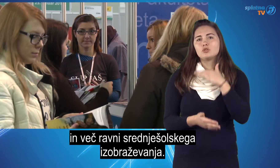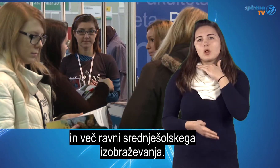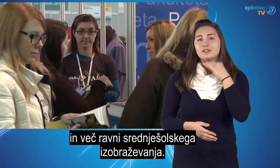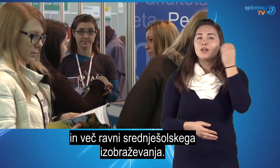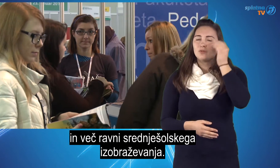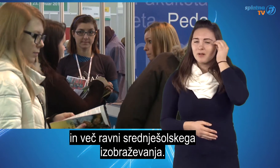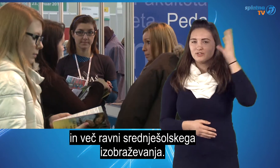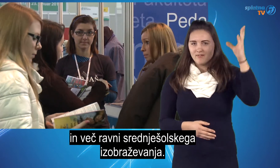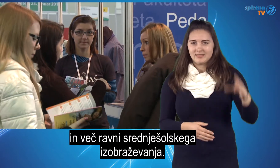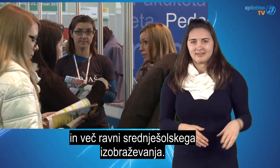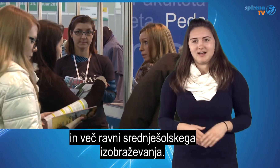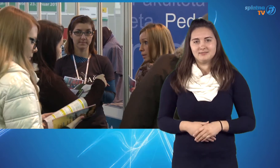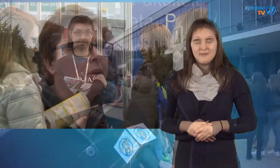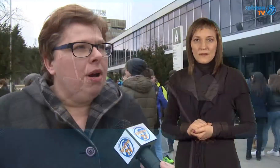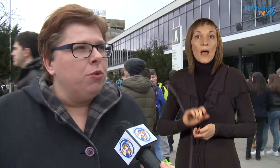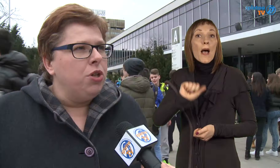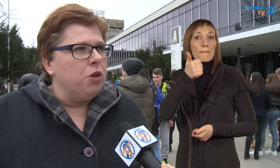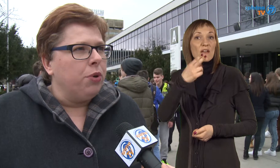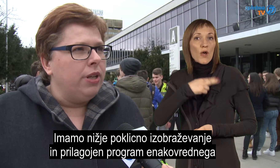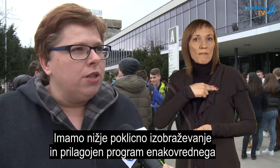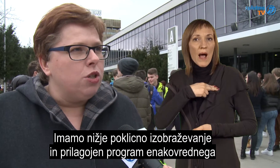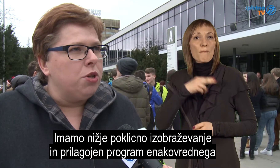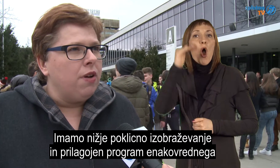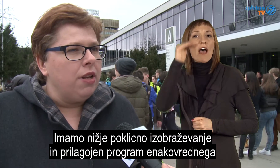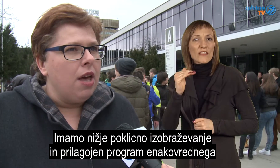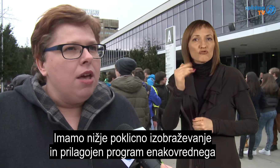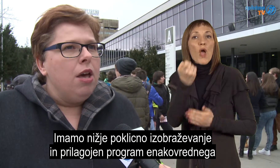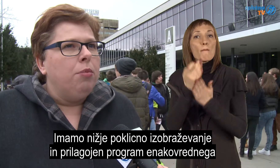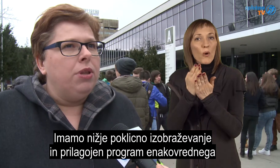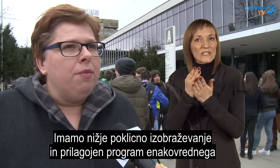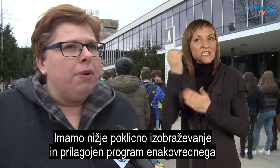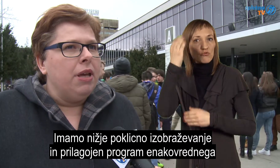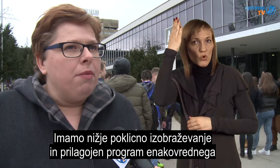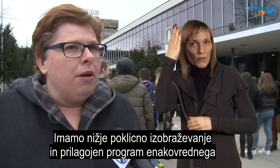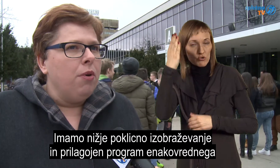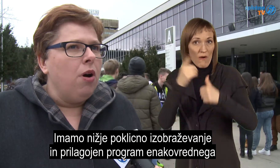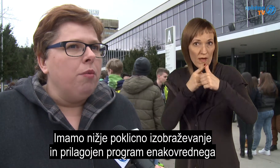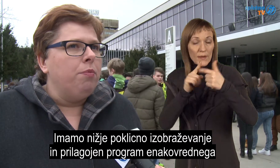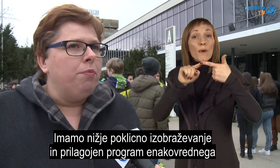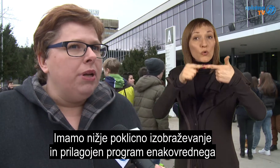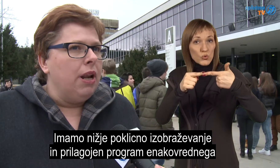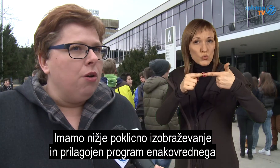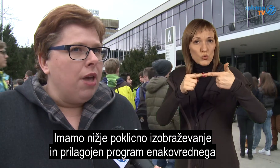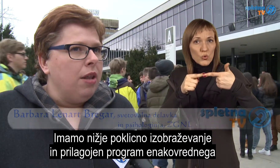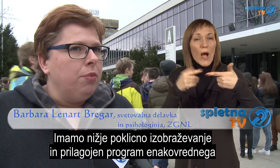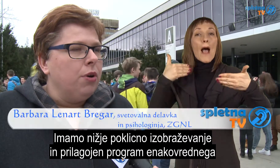izobraževanja. Imamo nižje poklicno izobraževanje, potem pa imamo prilagojen